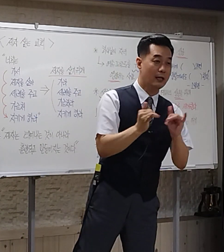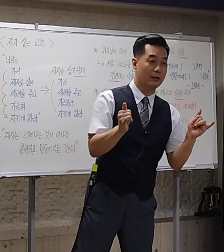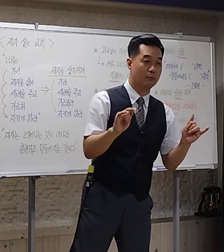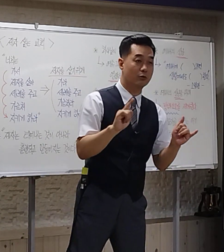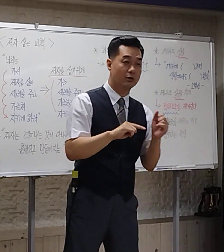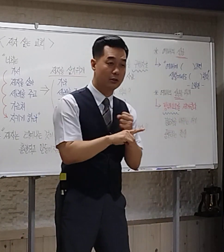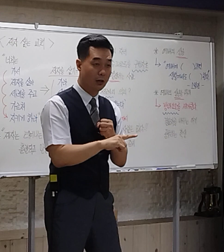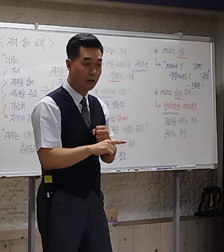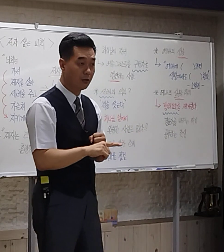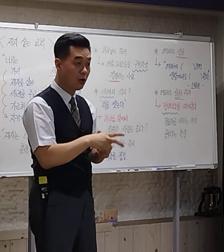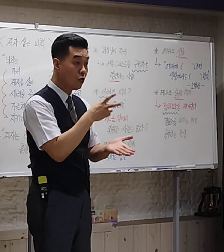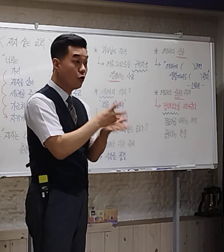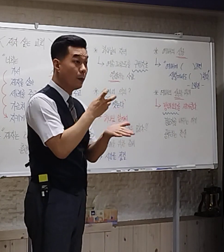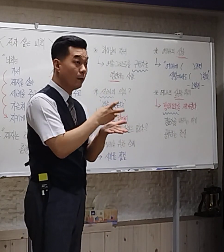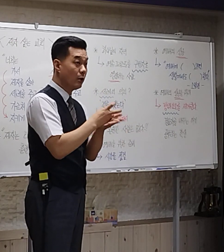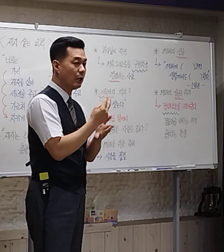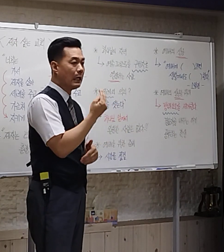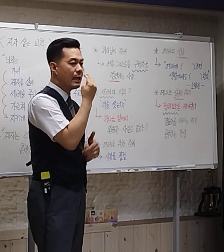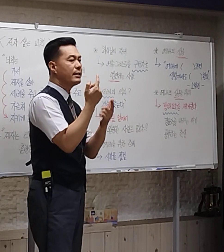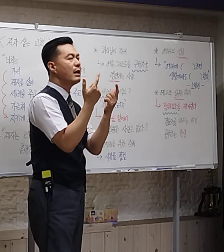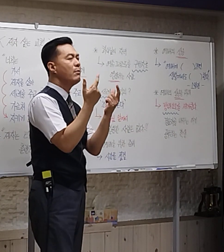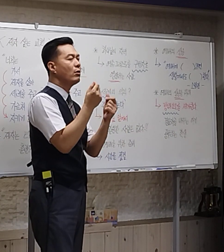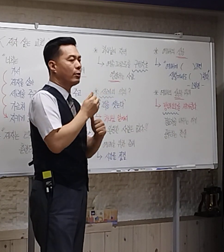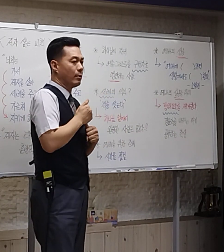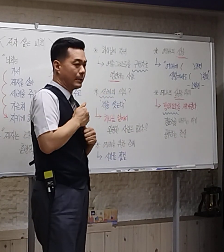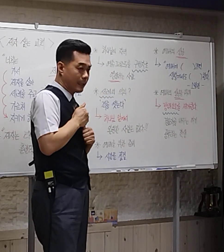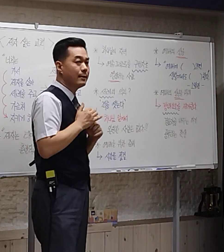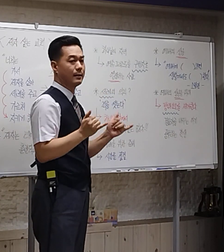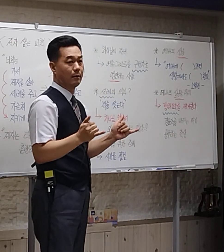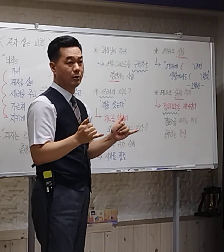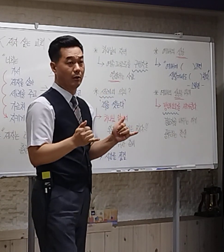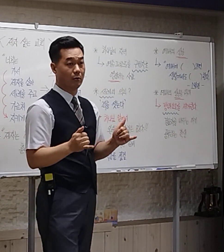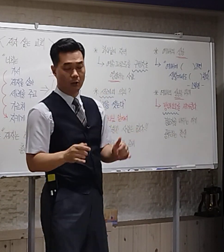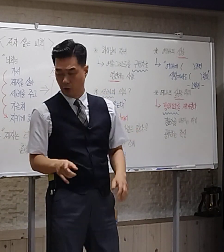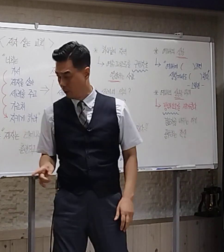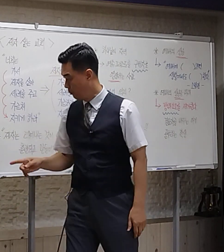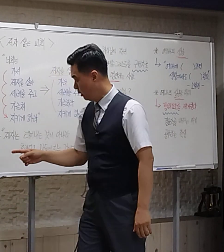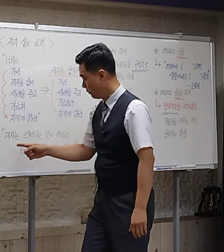바리새인 무슨 뜻이에요? 율법을 생명처럼 지키는 사람들이에요. 여기 보면